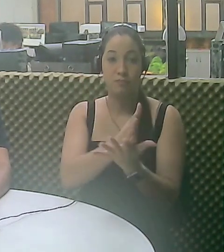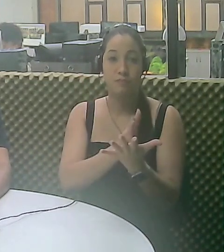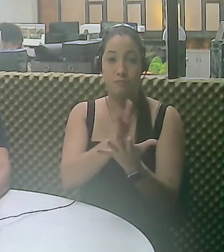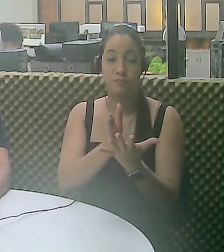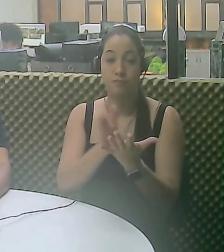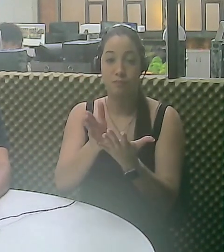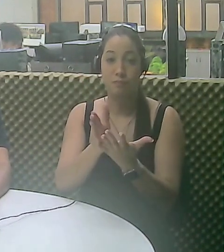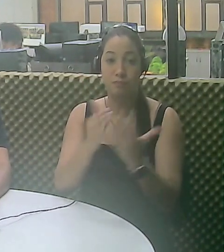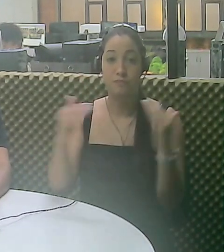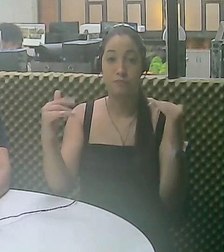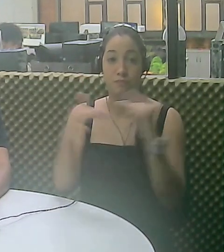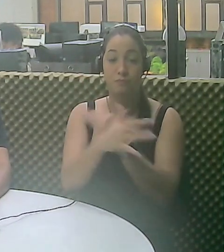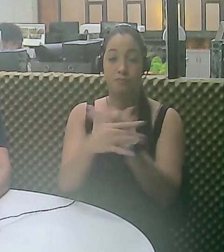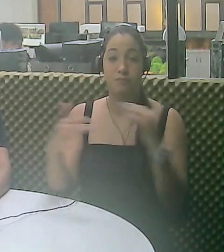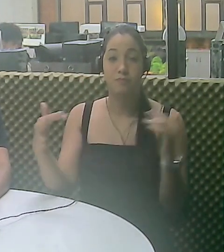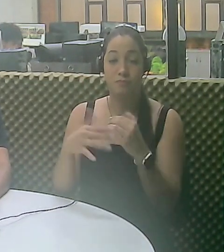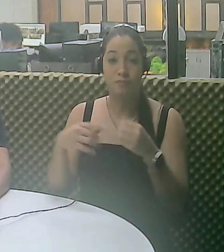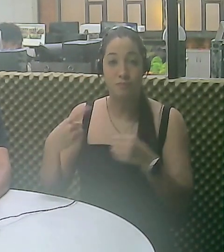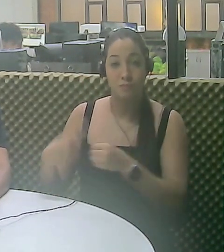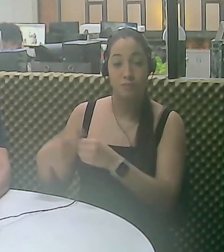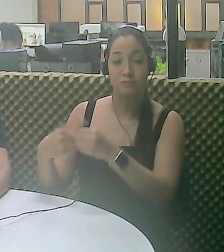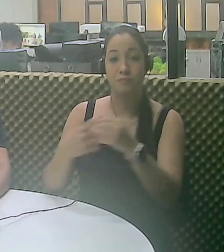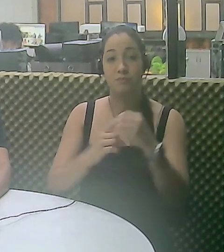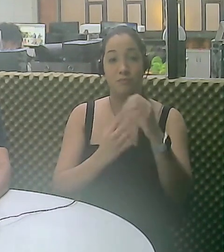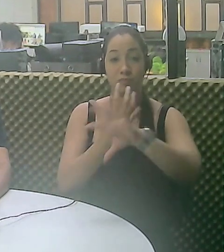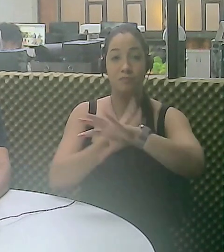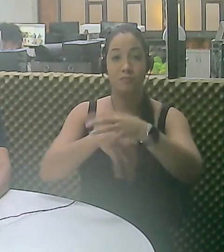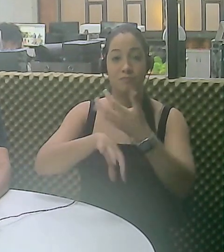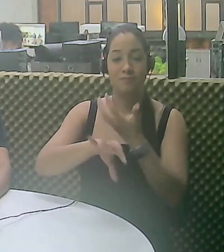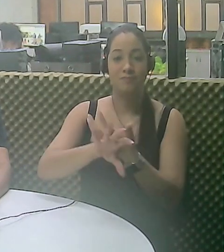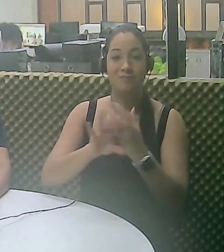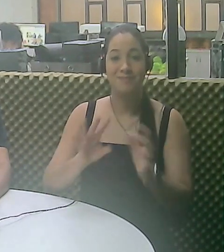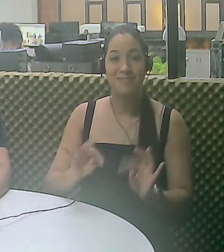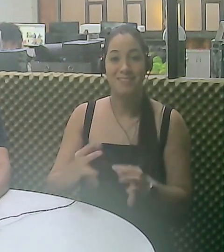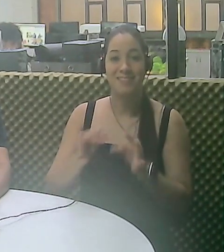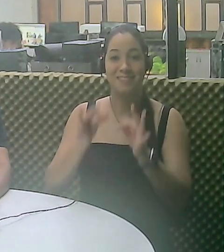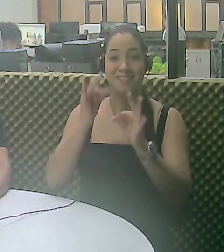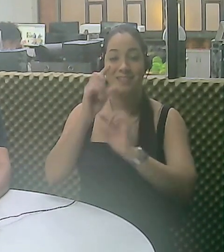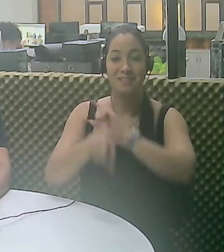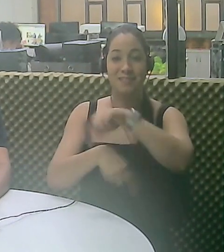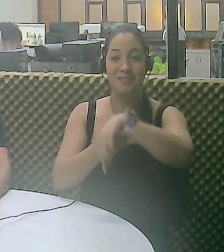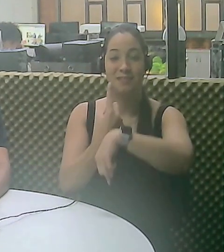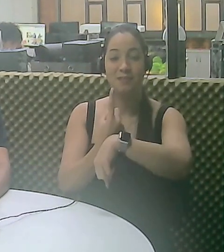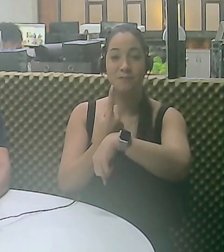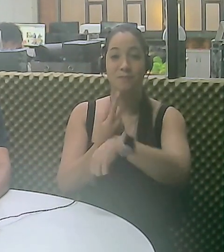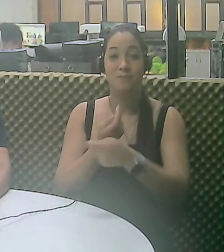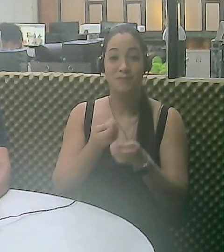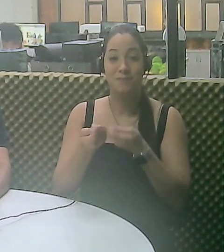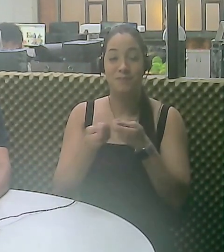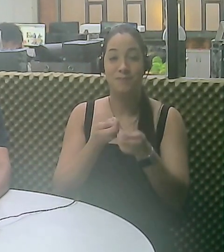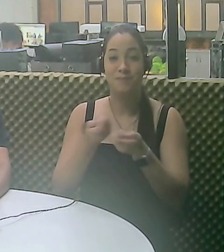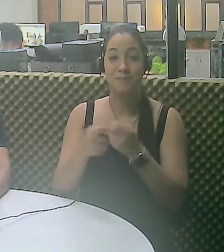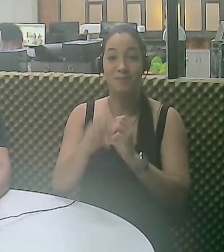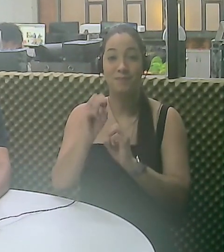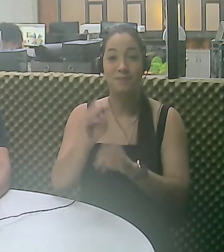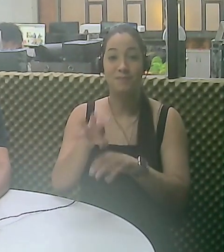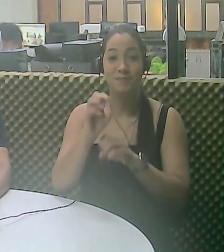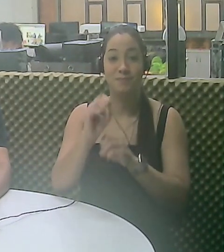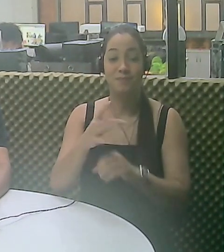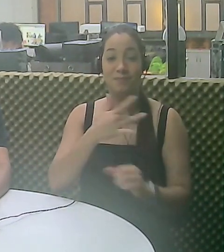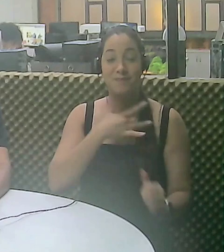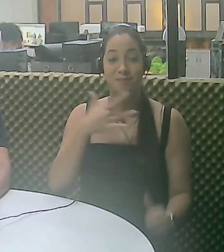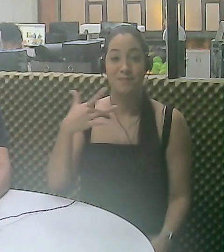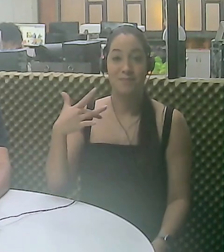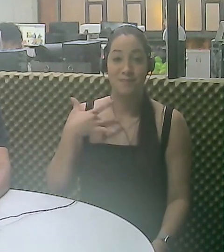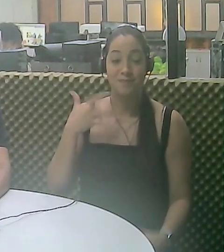temáticos: mobilidade, urbanismo, meio ambiente, tecnologia e inovação, economia, educação,